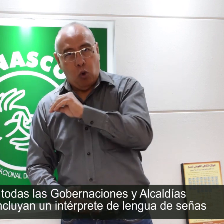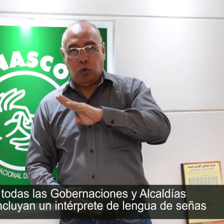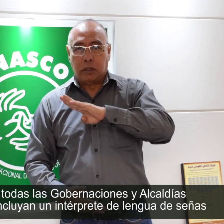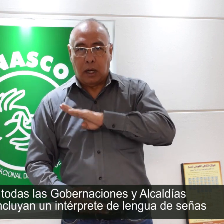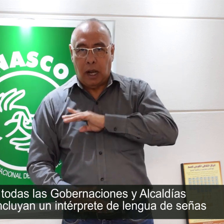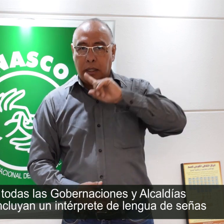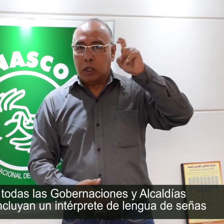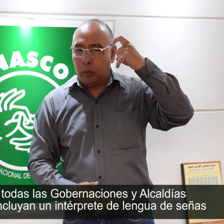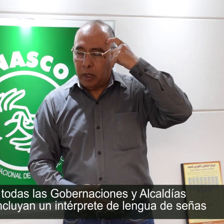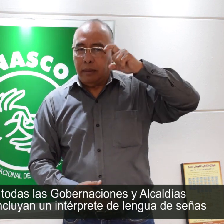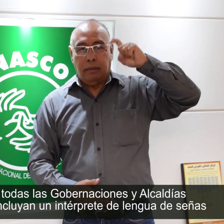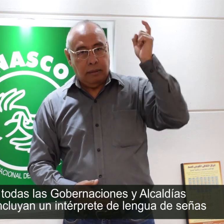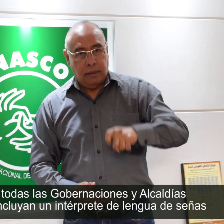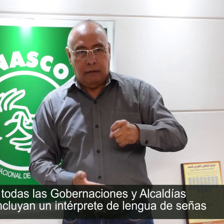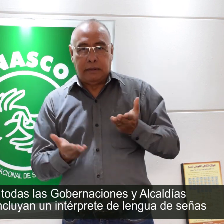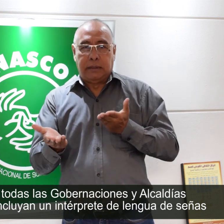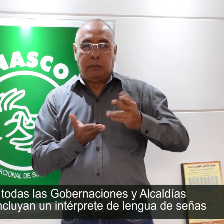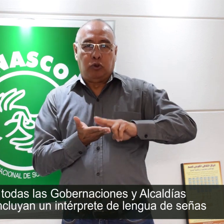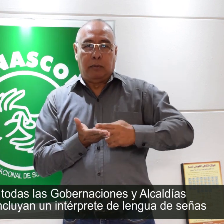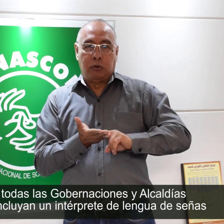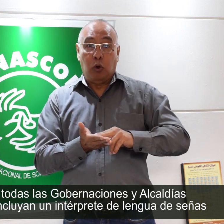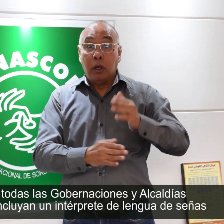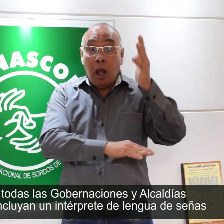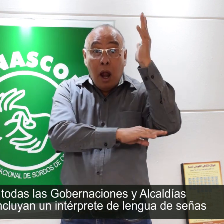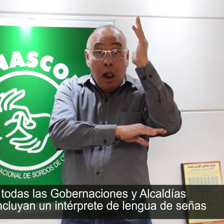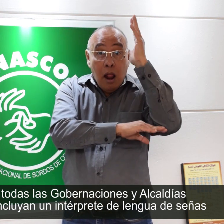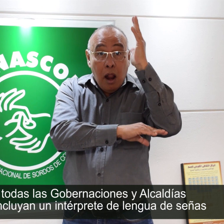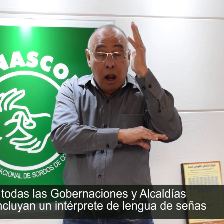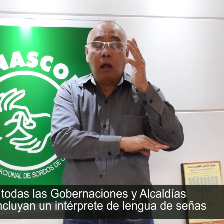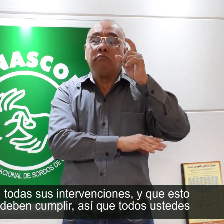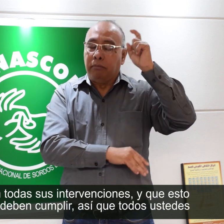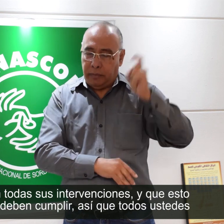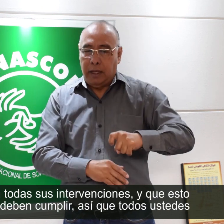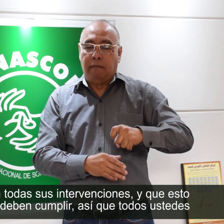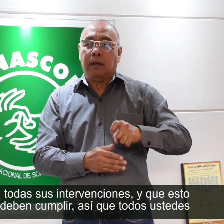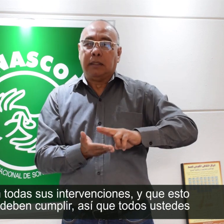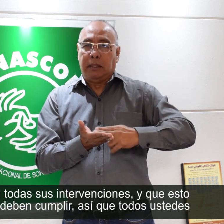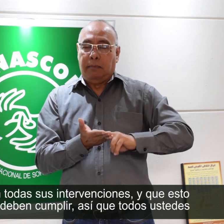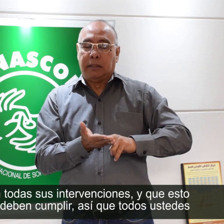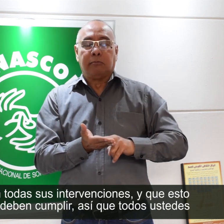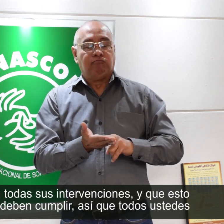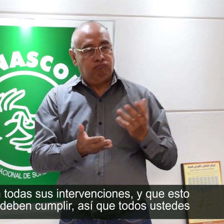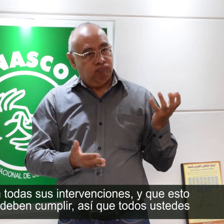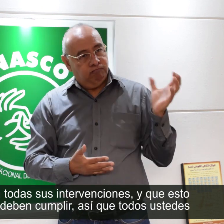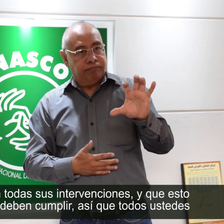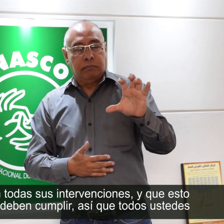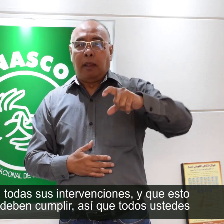gobernaciones y alcaldías que incluyan un intérprete de lengua de señas en todas sus intervenciones